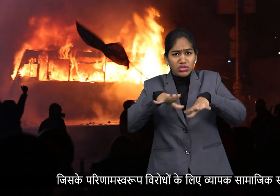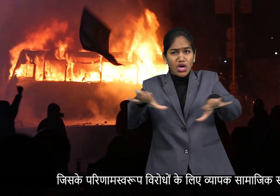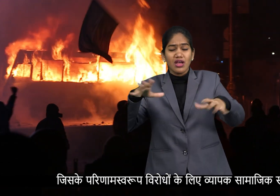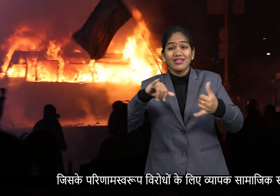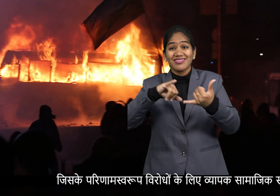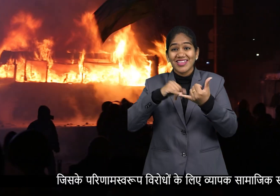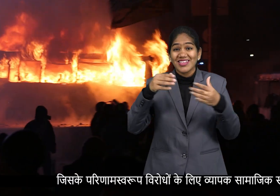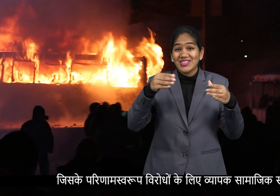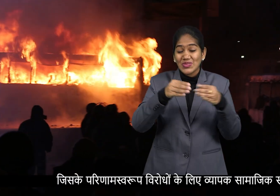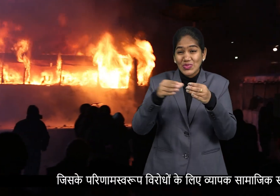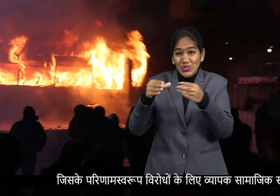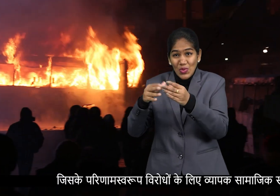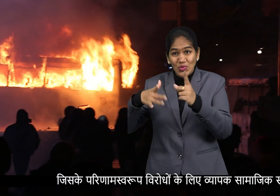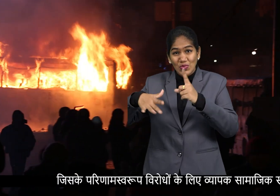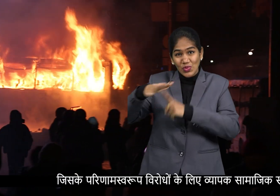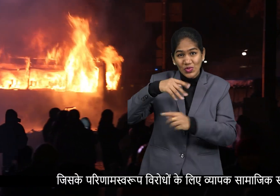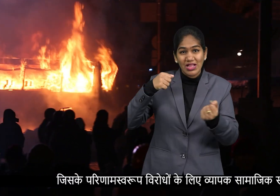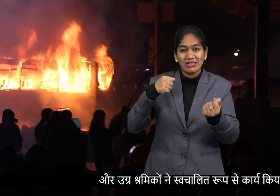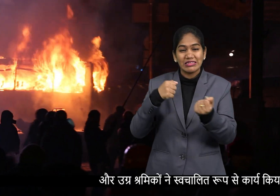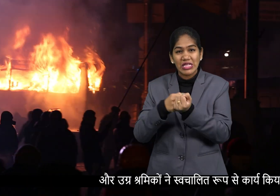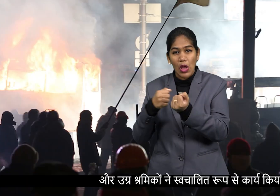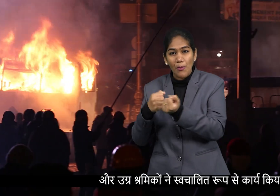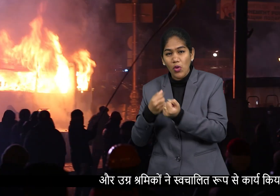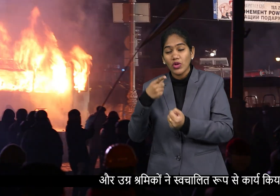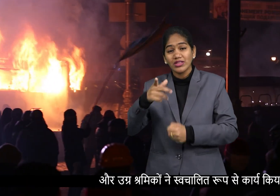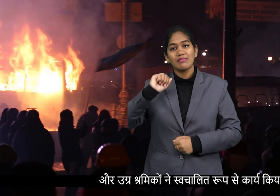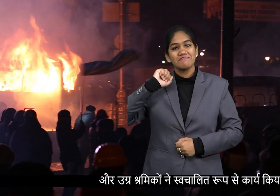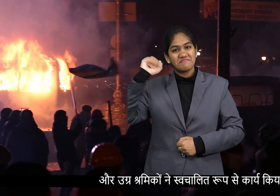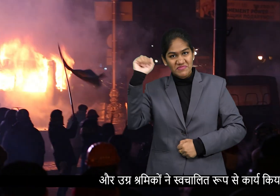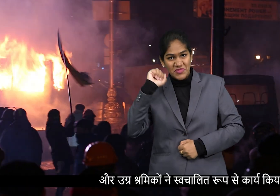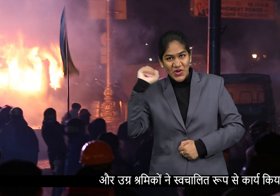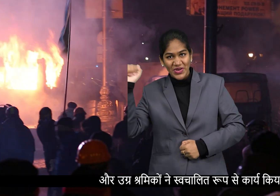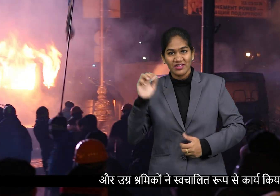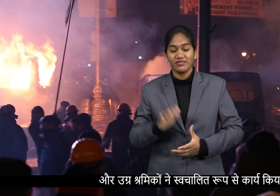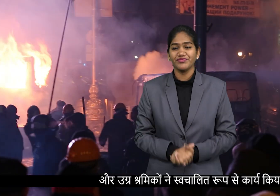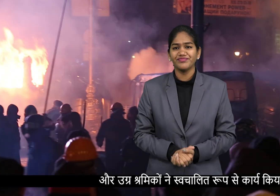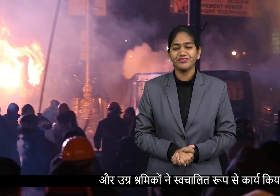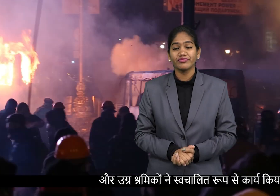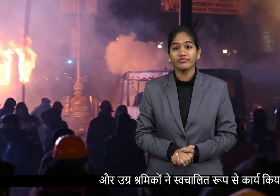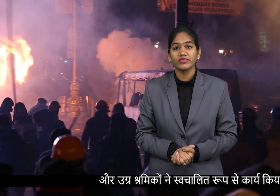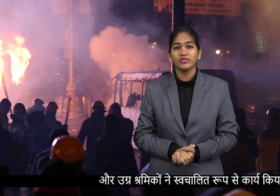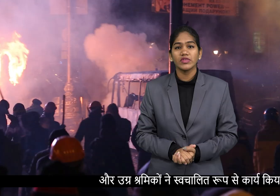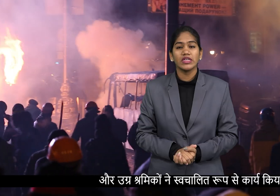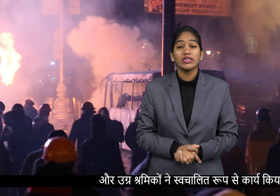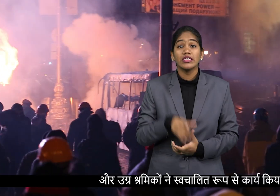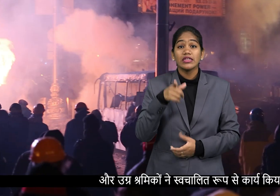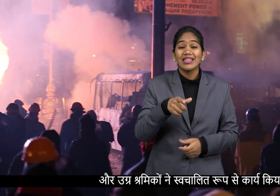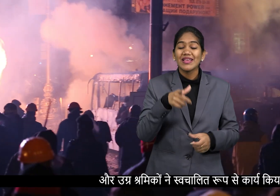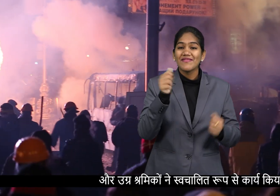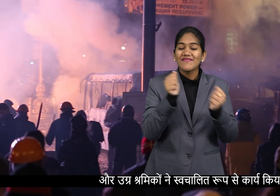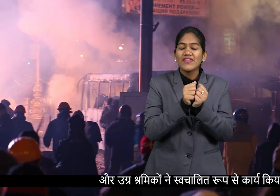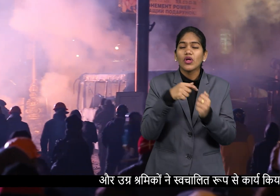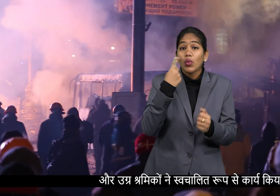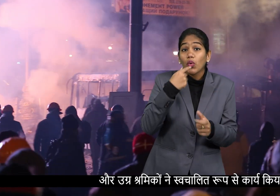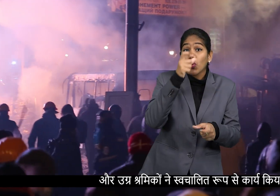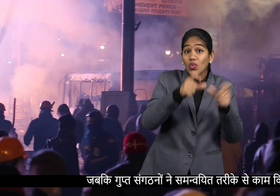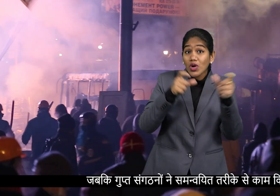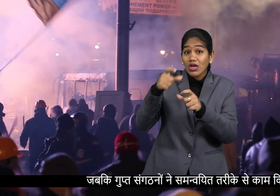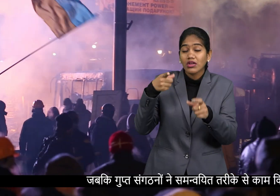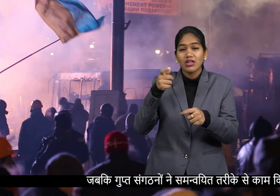व्यापक सामाजिक समर्थन मिला और उग्र श्रमिकों ने स्वचालित रूप से कार्य